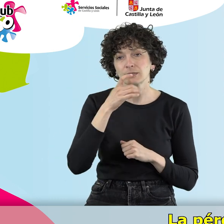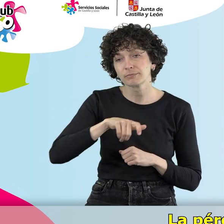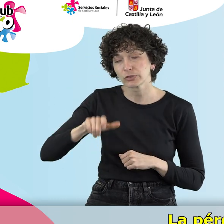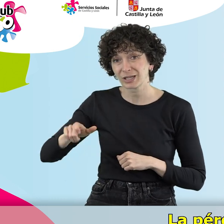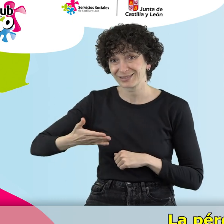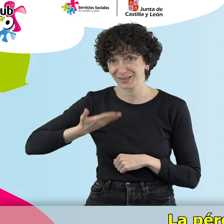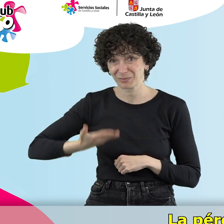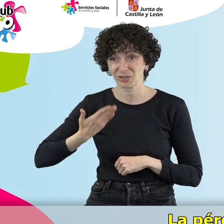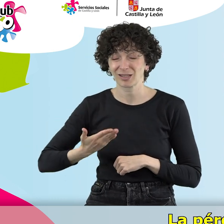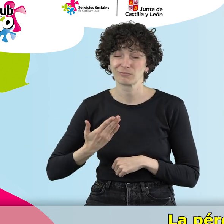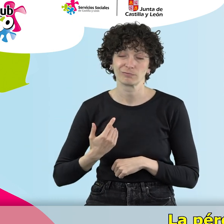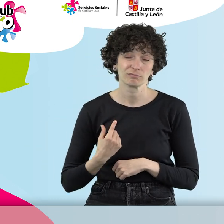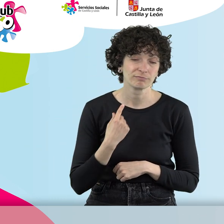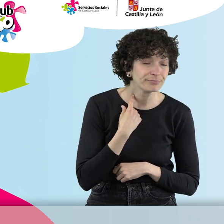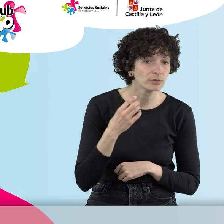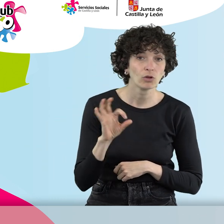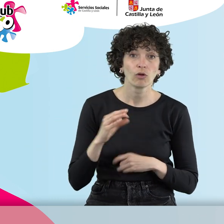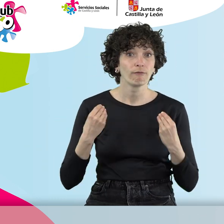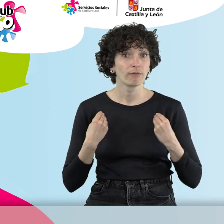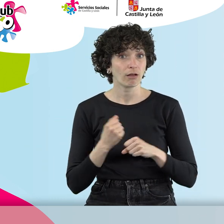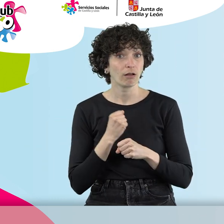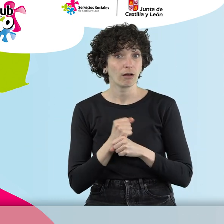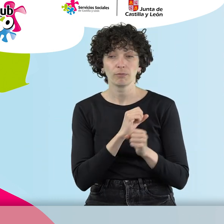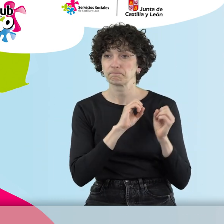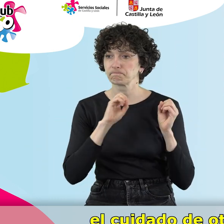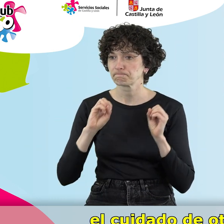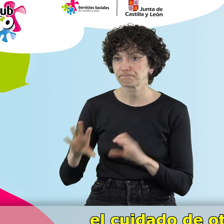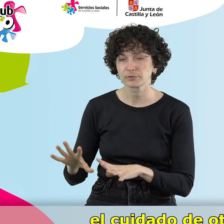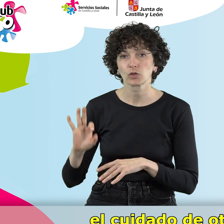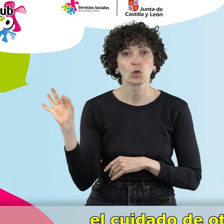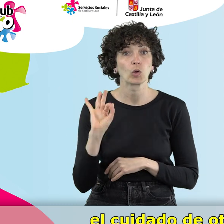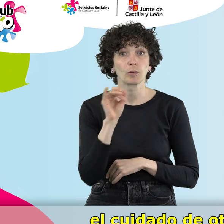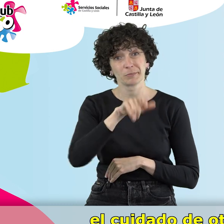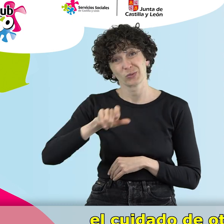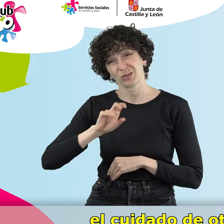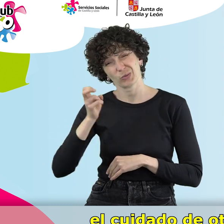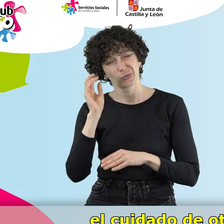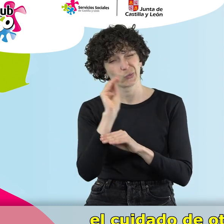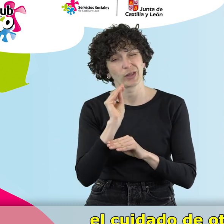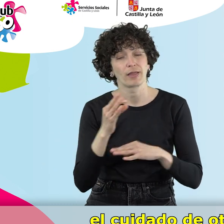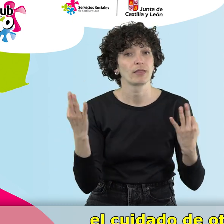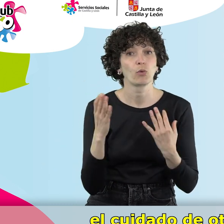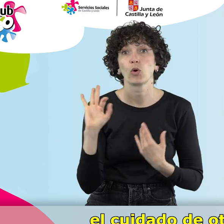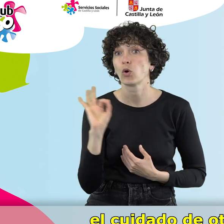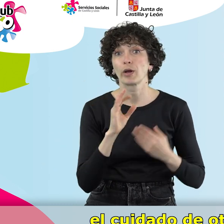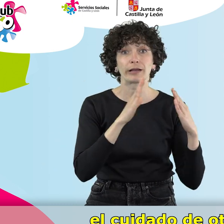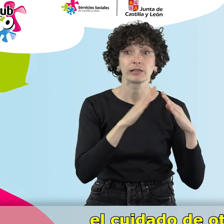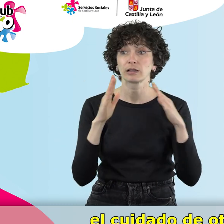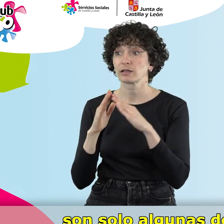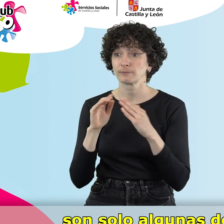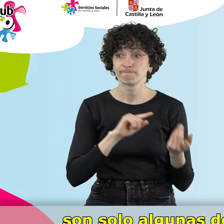personas significativas, el abandono de la vida laboral, el cuidado de otras personas o un cambio de